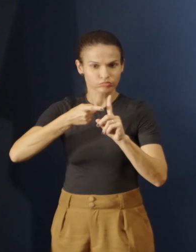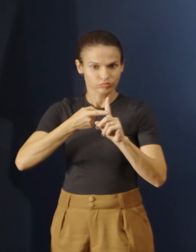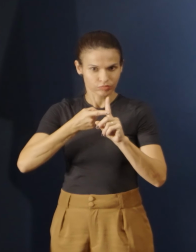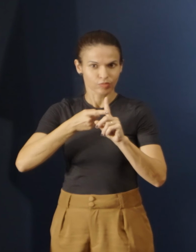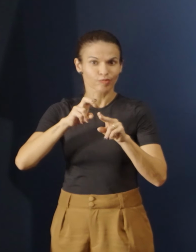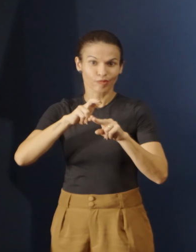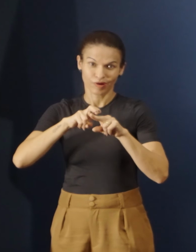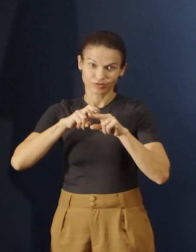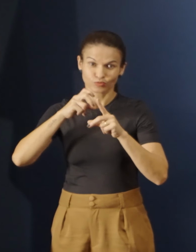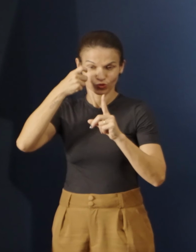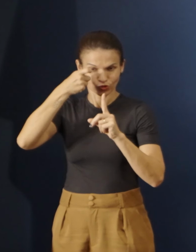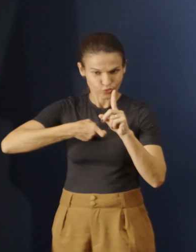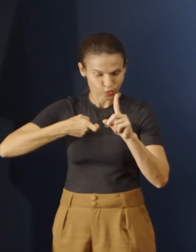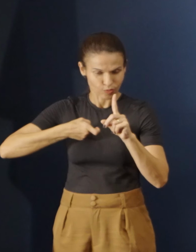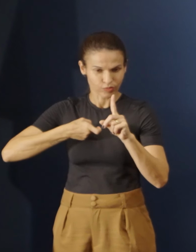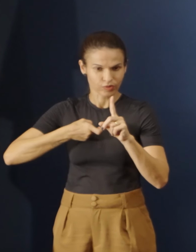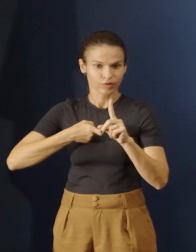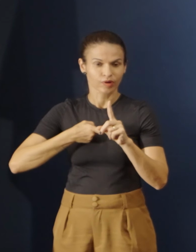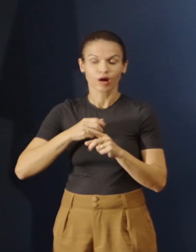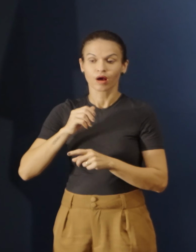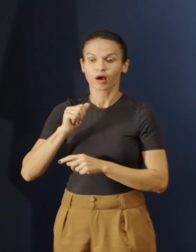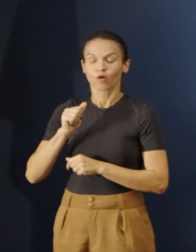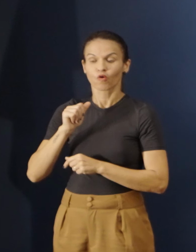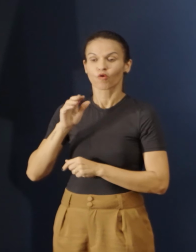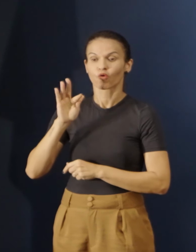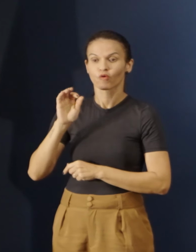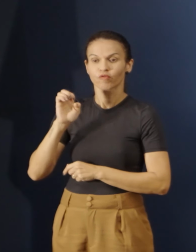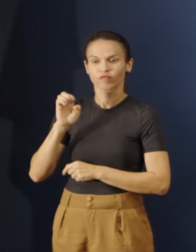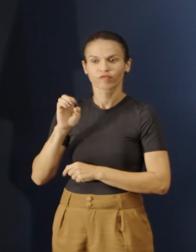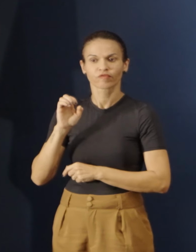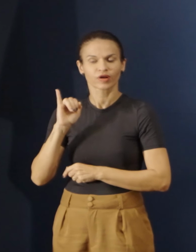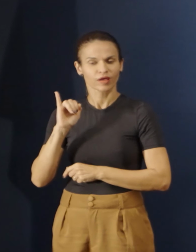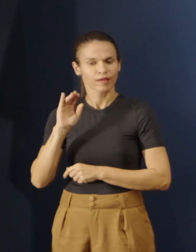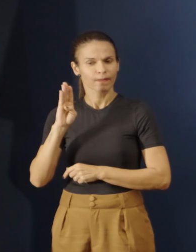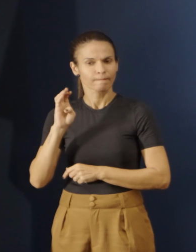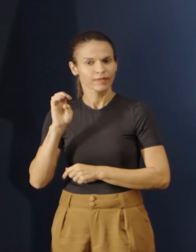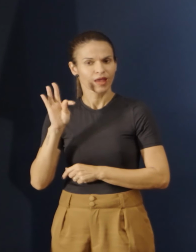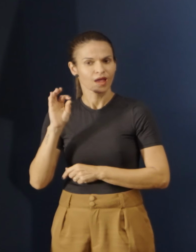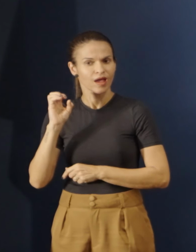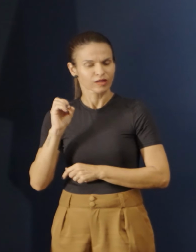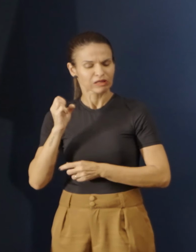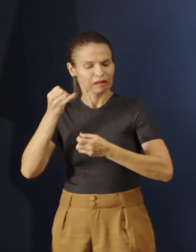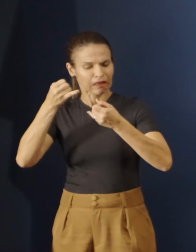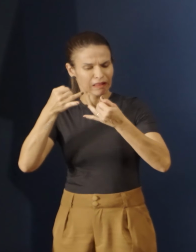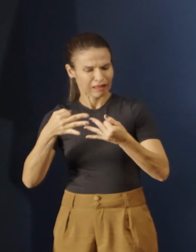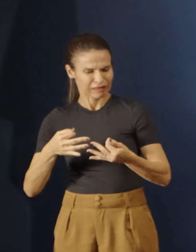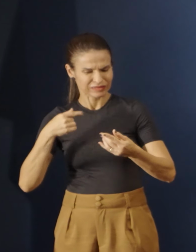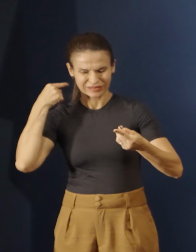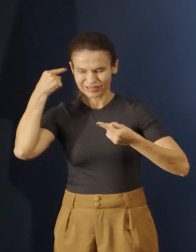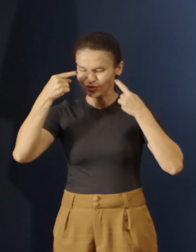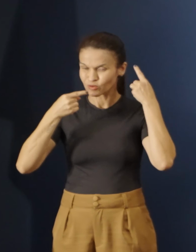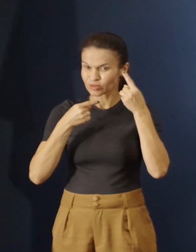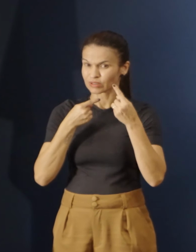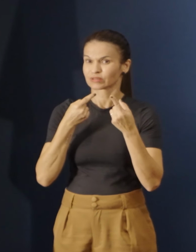dos estupros. E o seu o Frei Beto, ele vai narrando essa loucura, essa